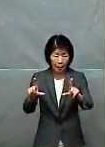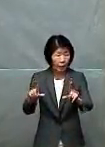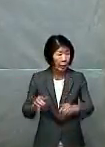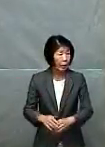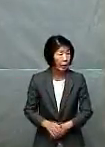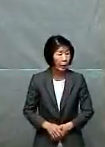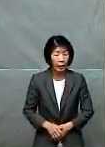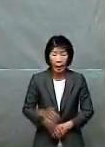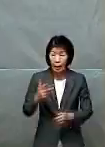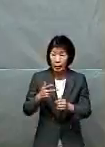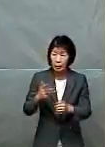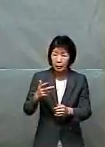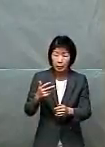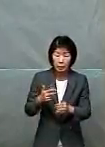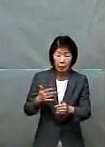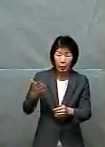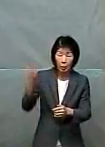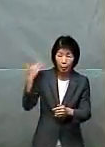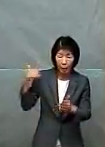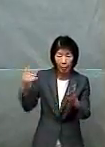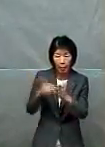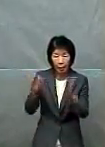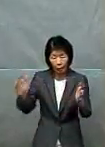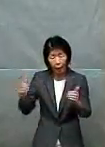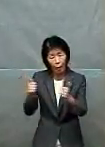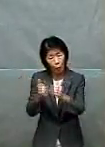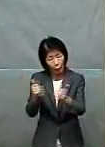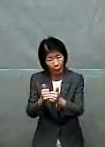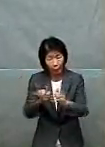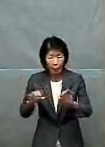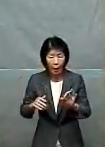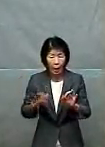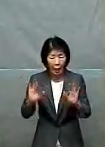昨週末まで、相談ありません。